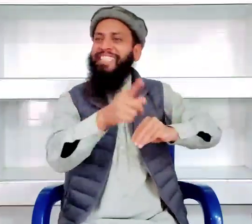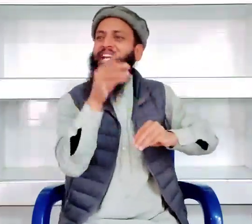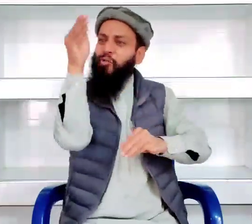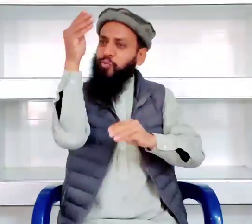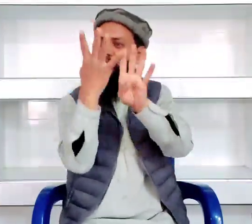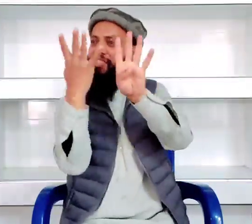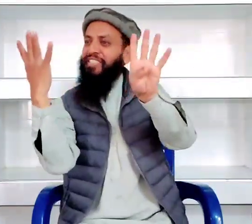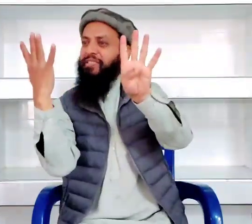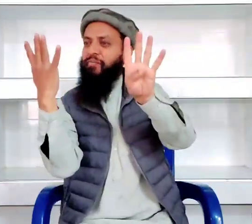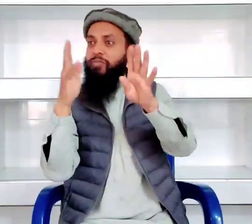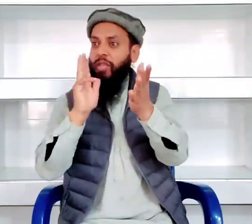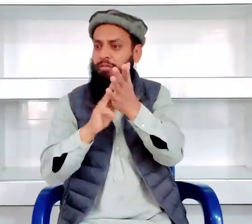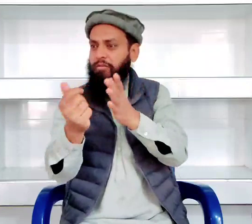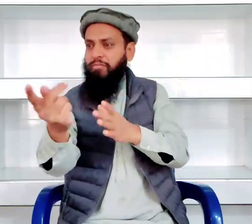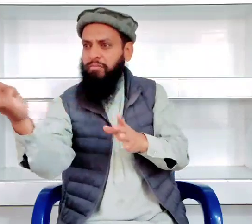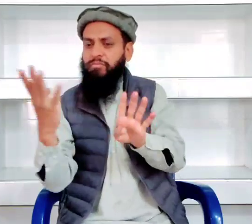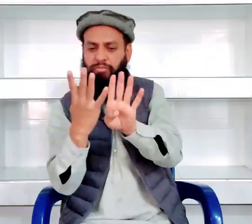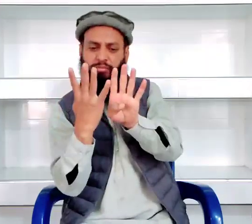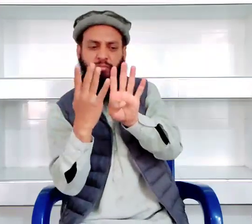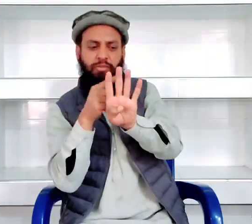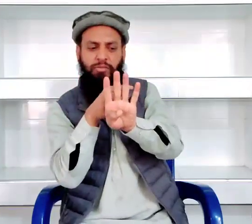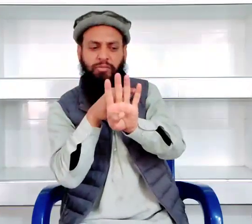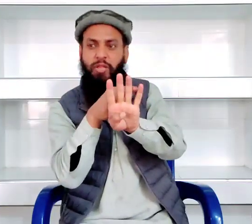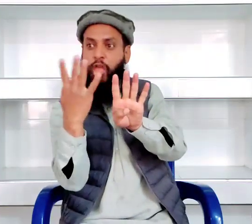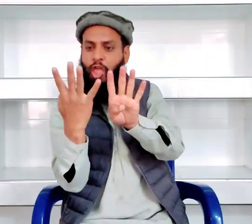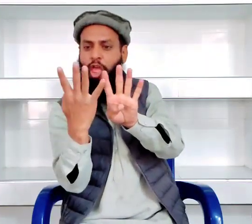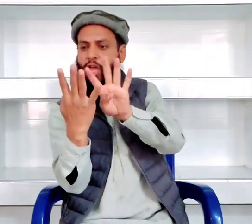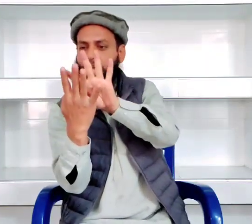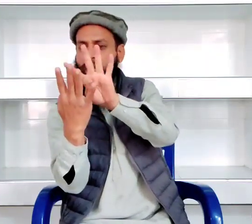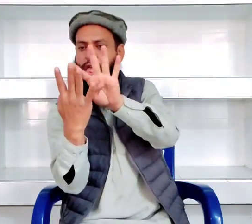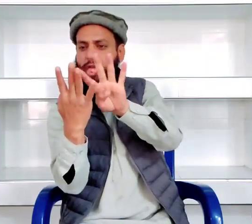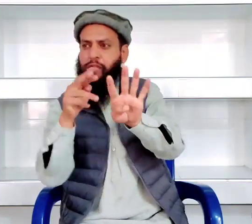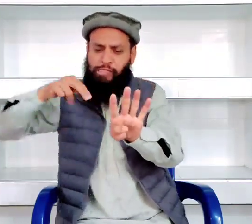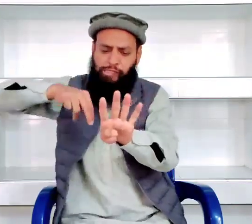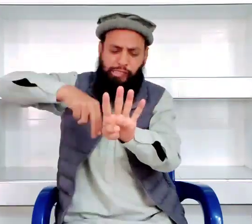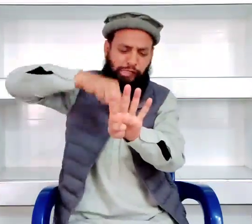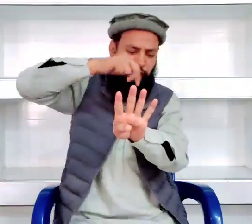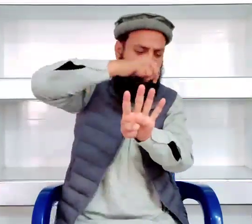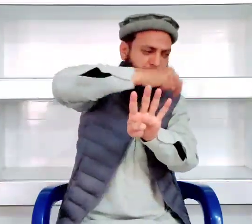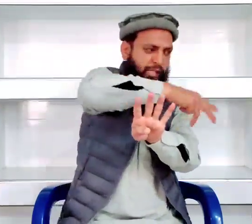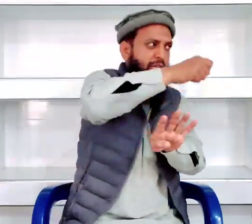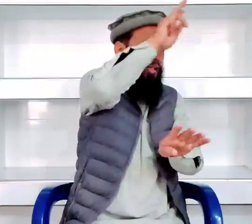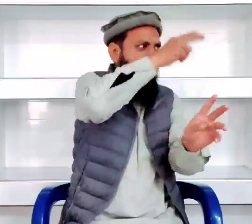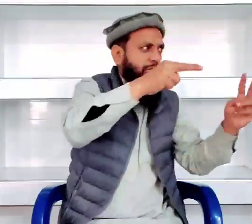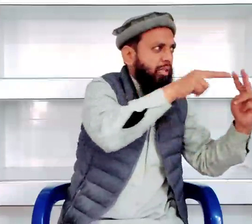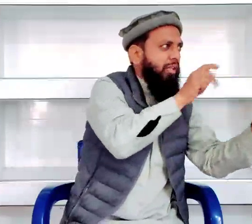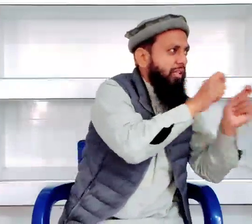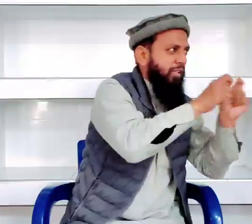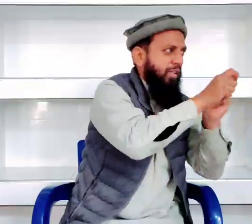بعد لوگ جڑے نہ راہ کی جا کے دو پنجابی دور جا کے انہوں ڈاک لینے نے قافلے انہوں نے اندر منڈی جان تو پہلا